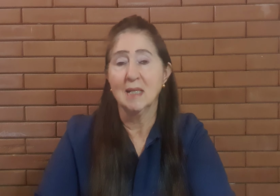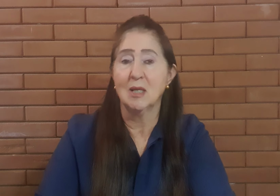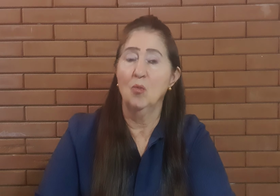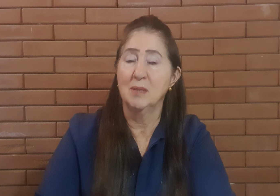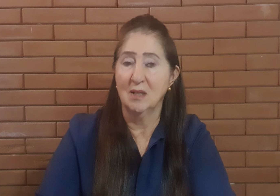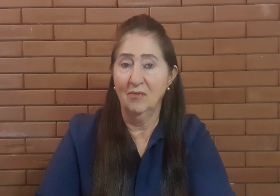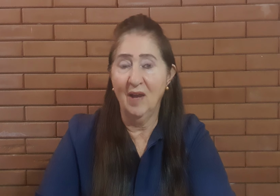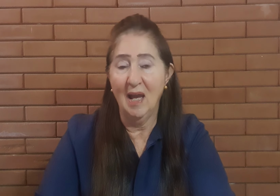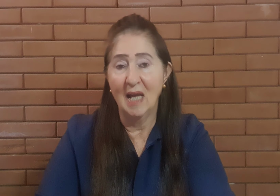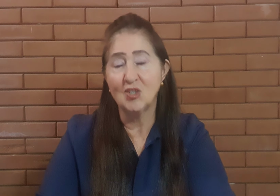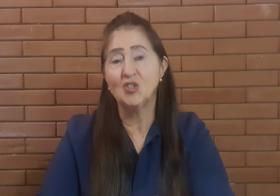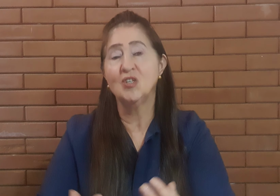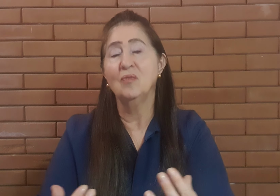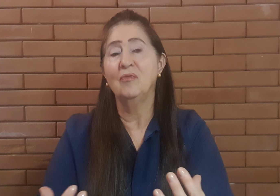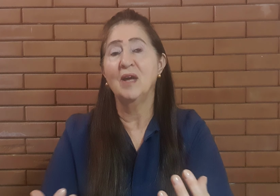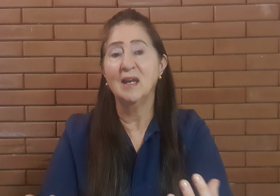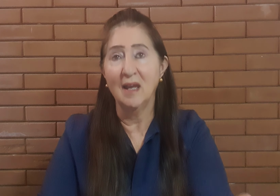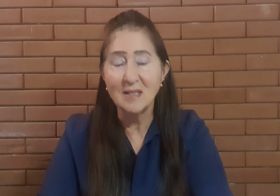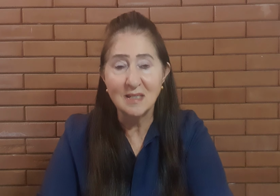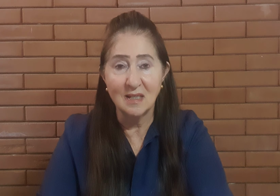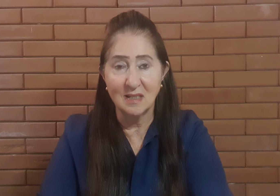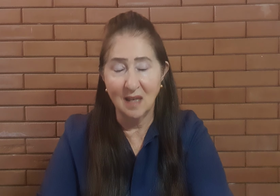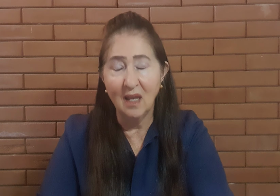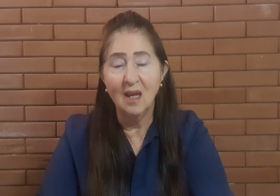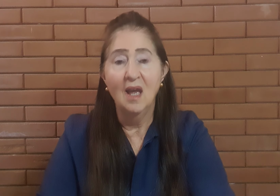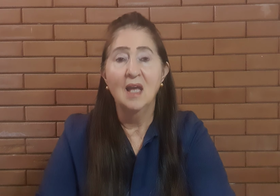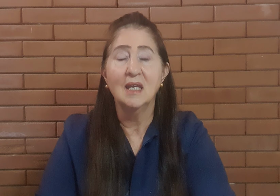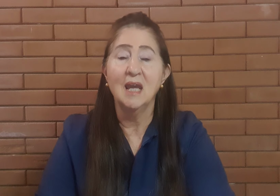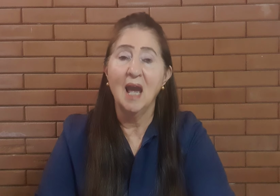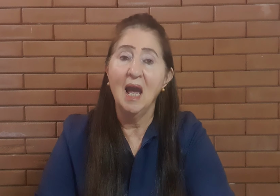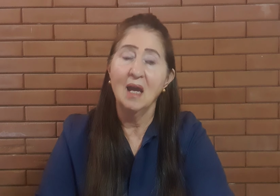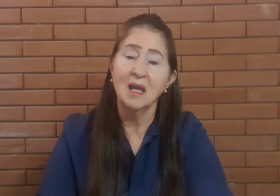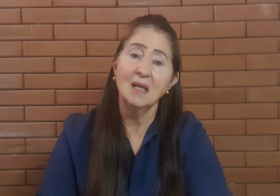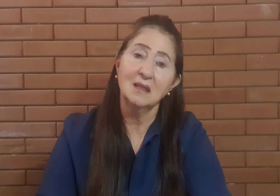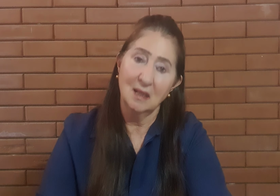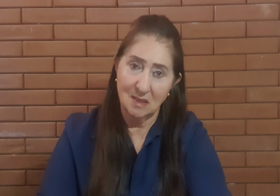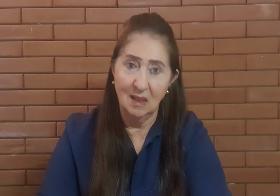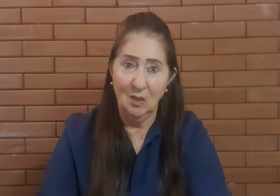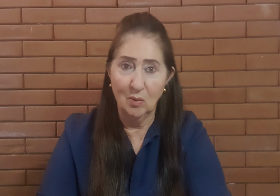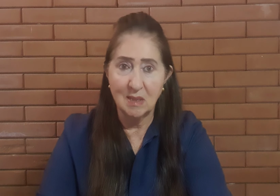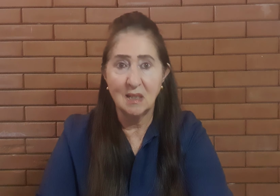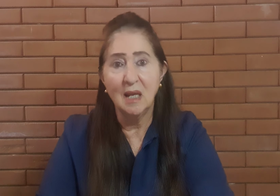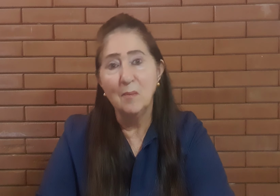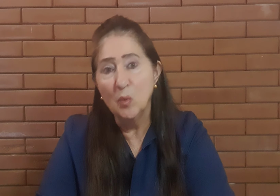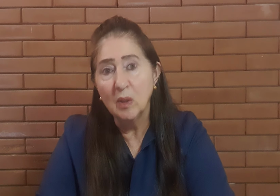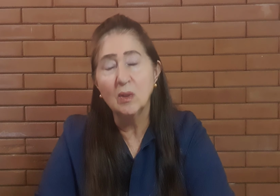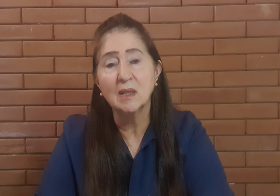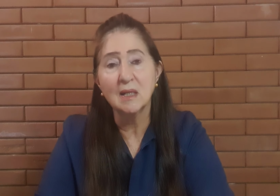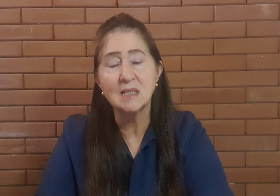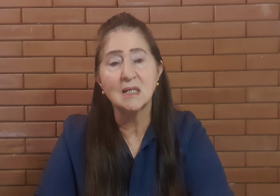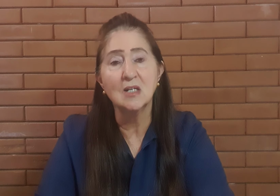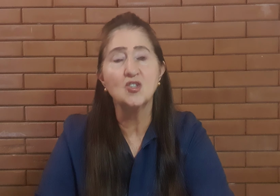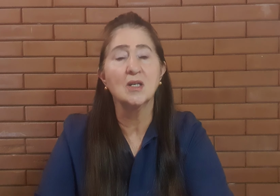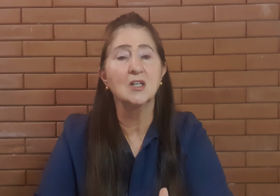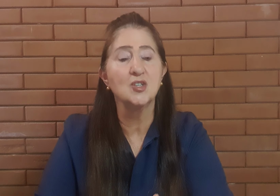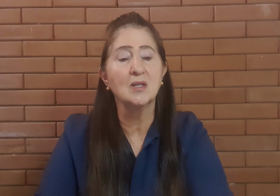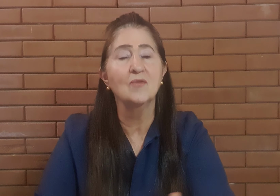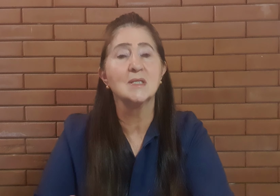a observar as diferenças, né, que há entre as línguas. E é muito interessante, acredito que você